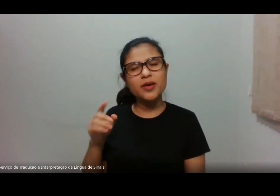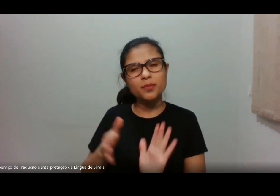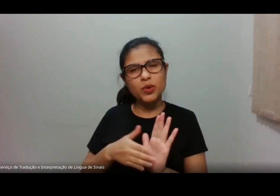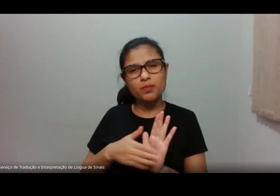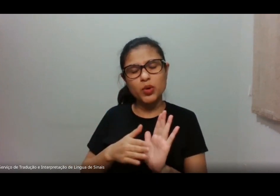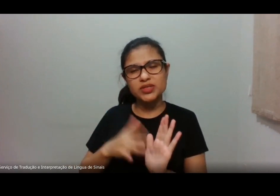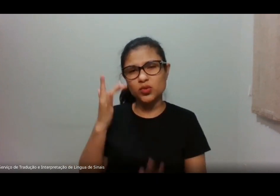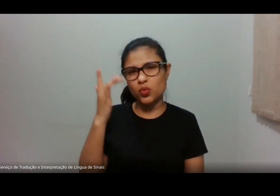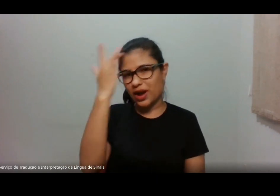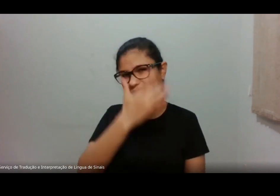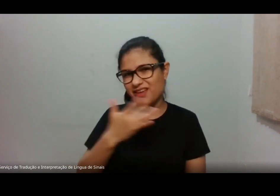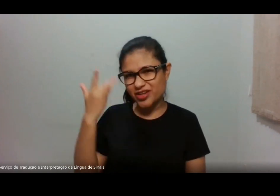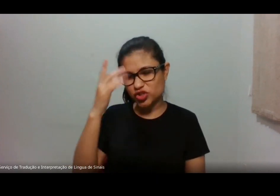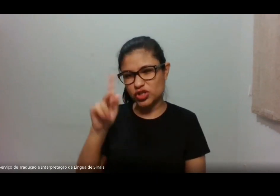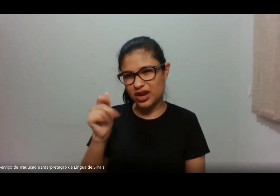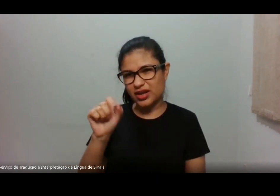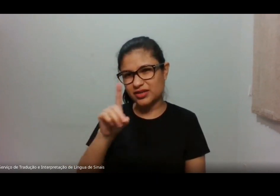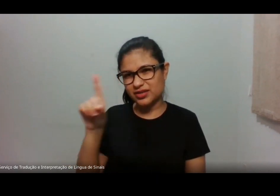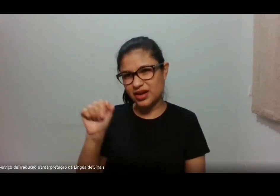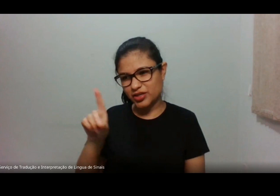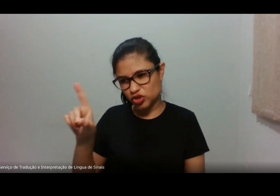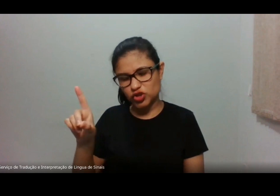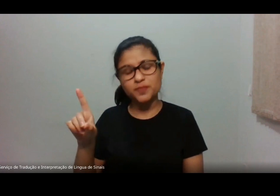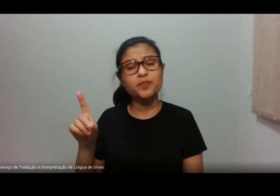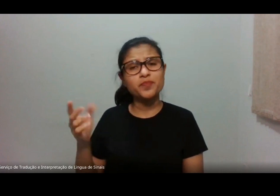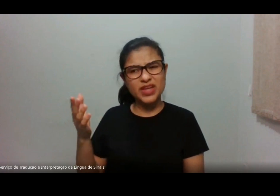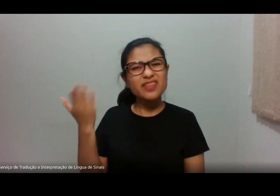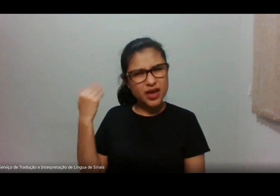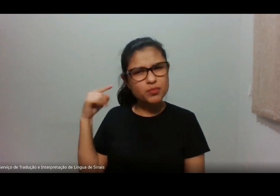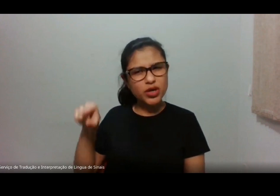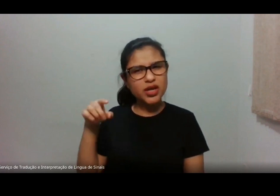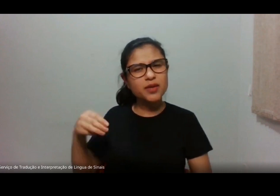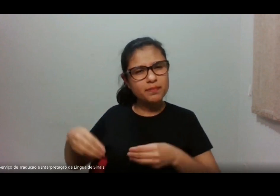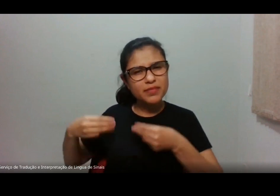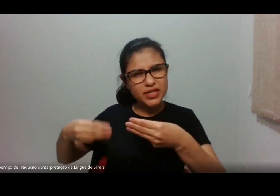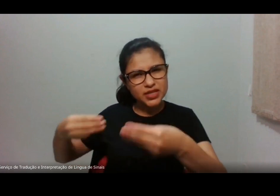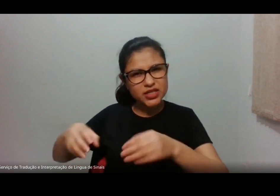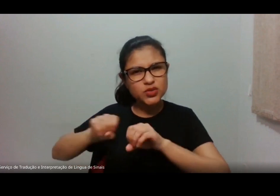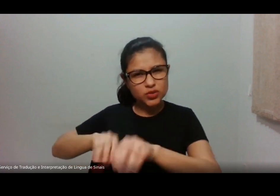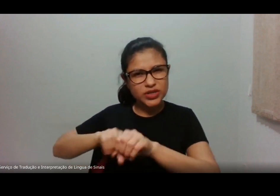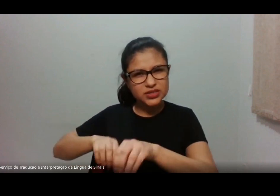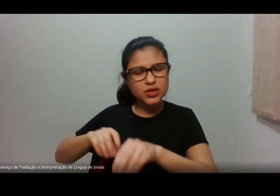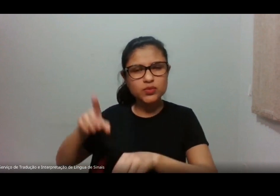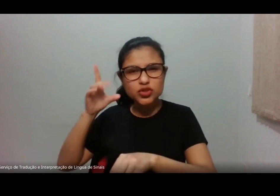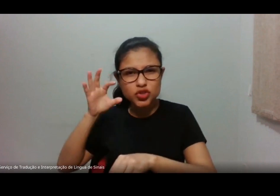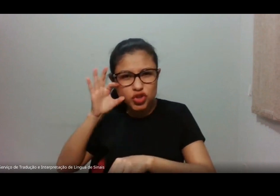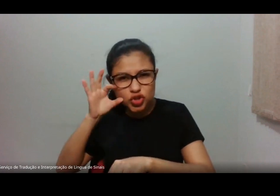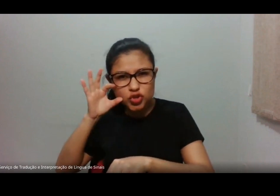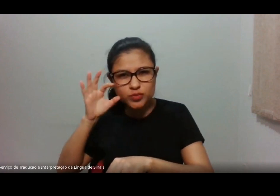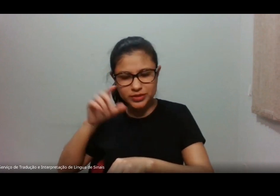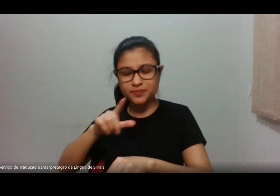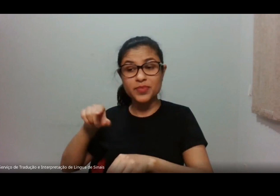do Haddad, né? Que deu, assim, mais pontos. O Haddad, enquanto ele era ministro, né? Da Dilma, ministro da Educação,